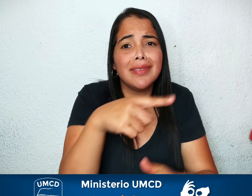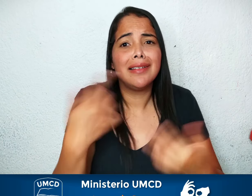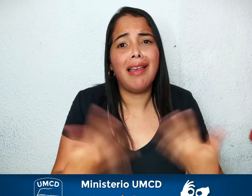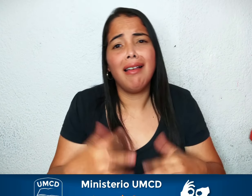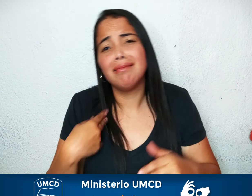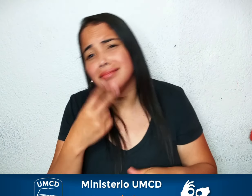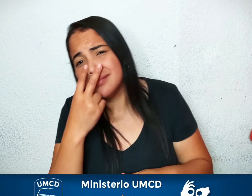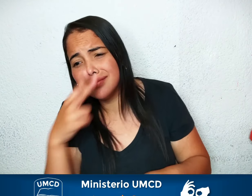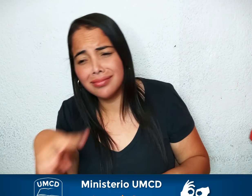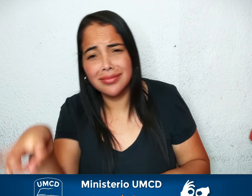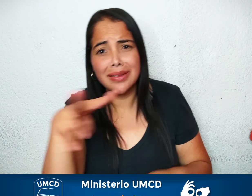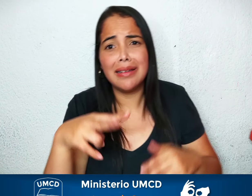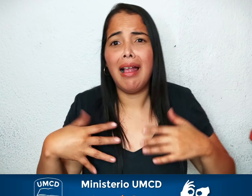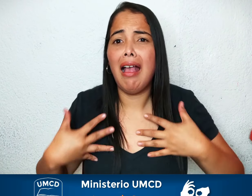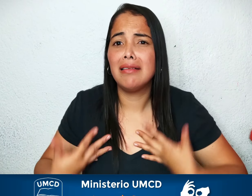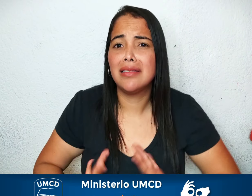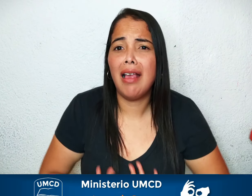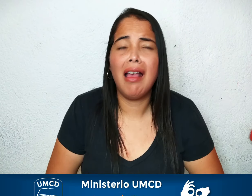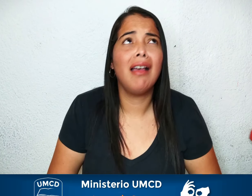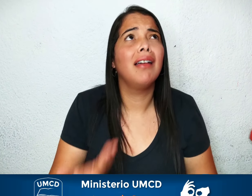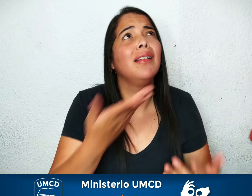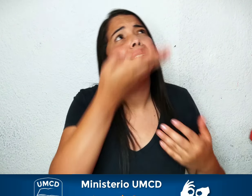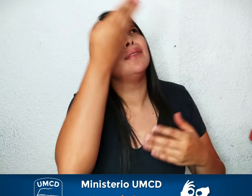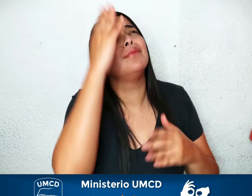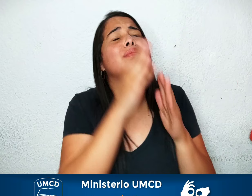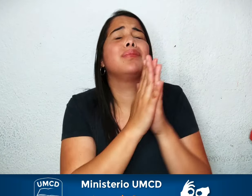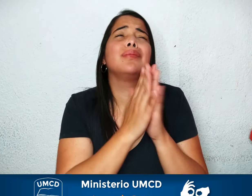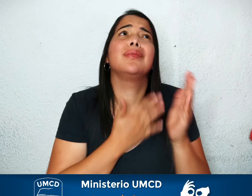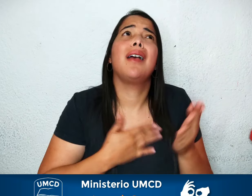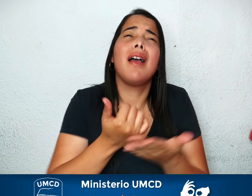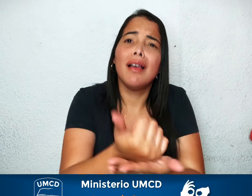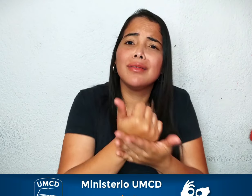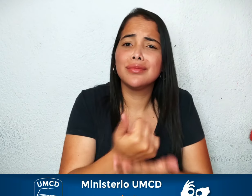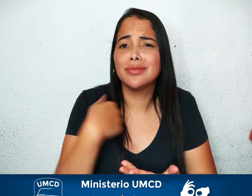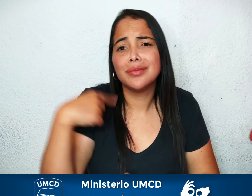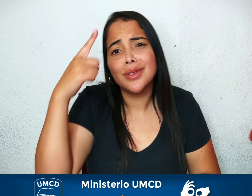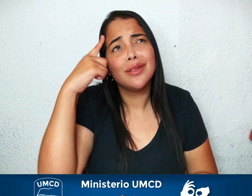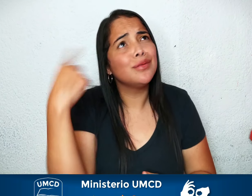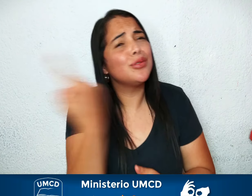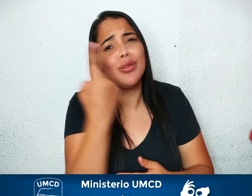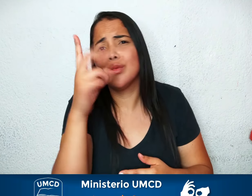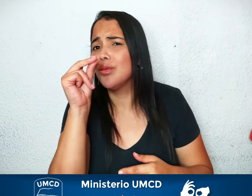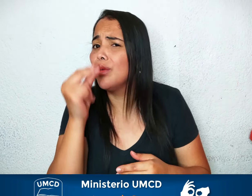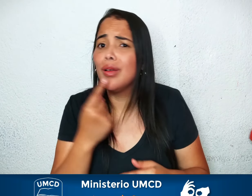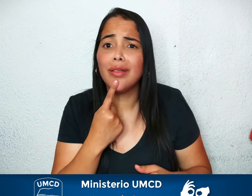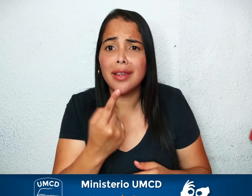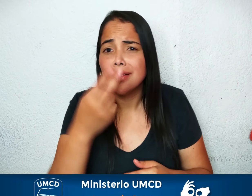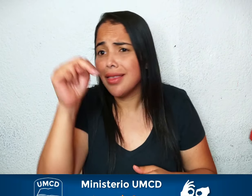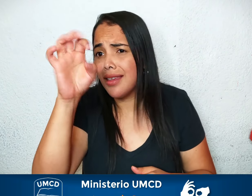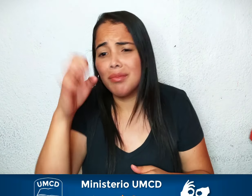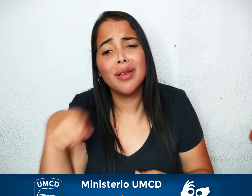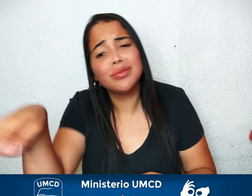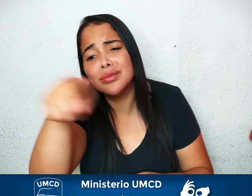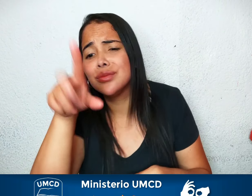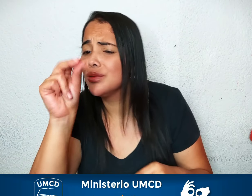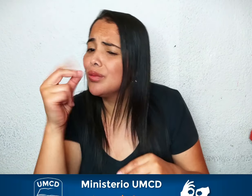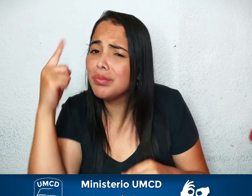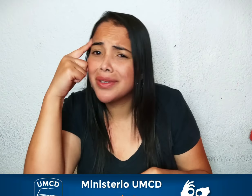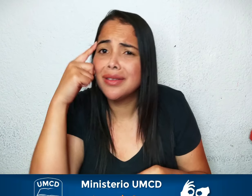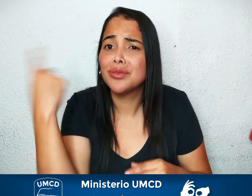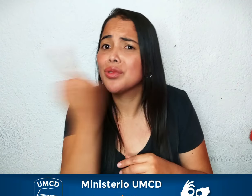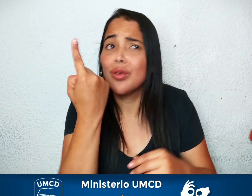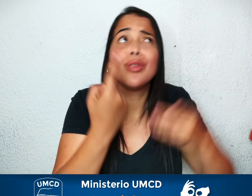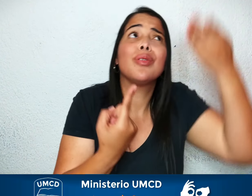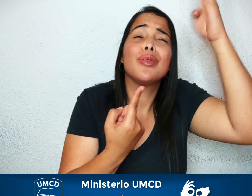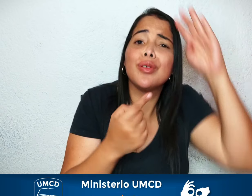pueblo y a los líderes, le decía, acuérdense, nosotros no estamos solos, estamos con el Señor y Él está de nuestro